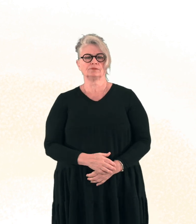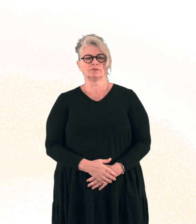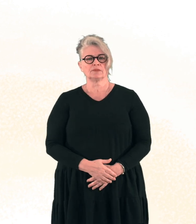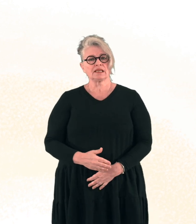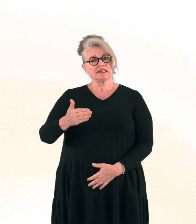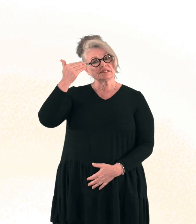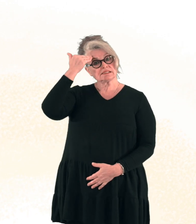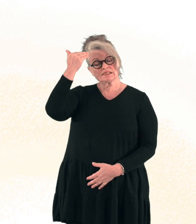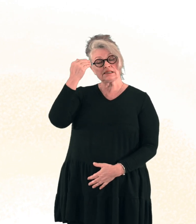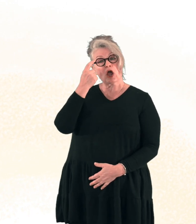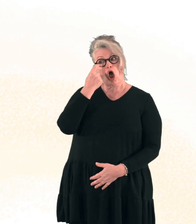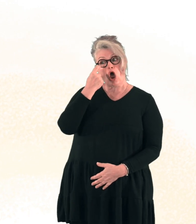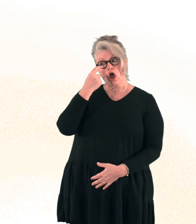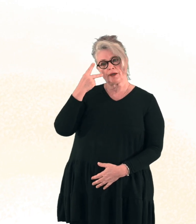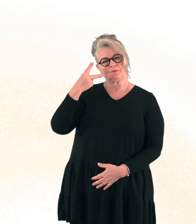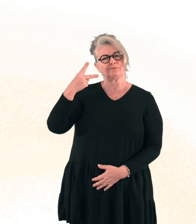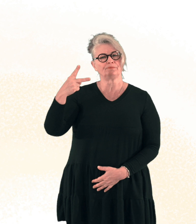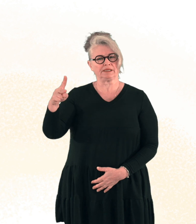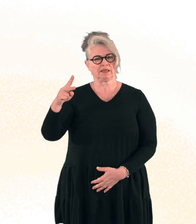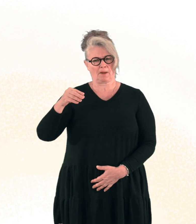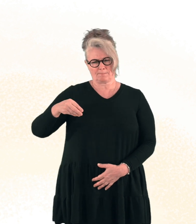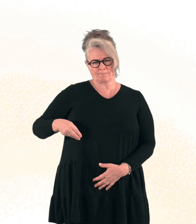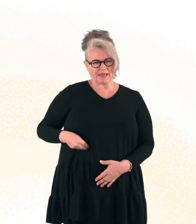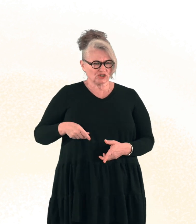souffrance si ton œil te fait tomber dans le péché